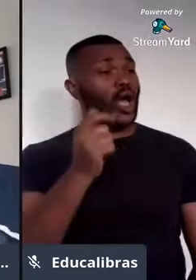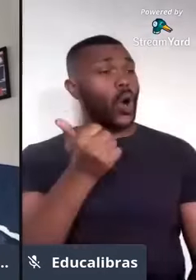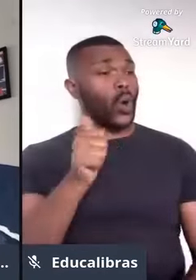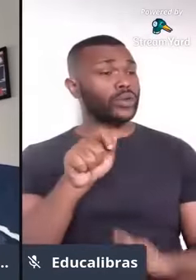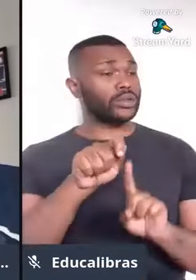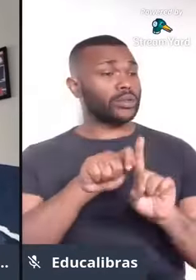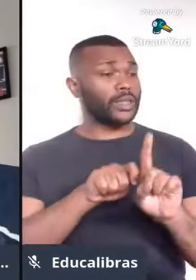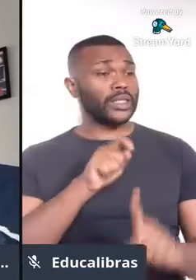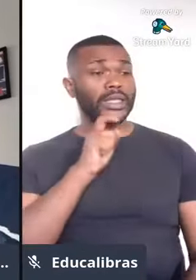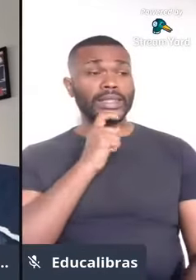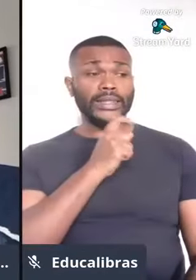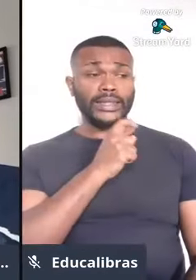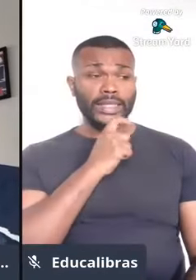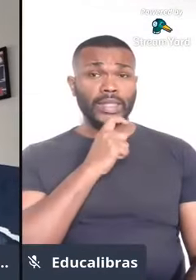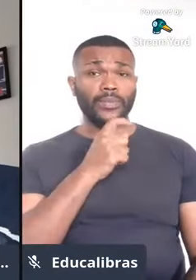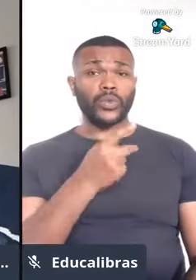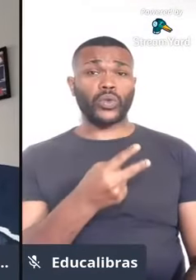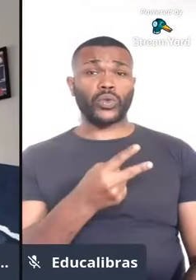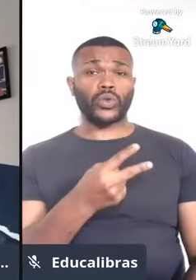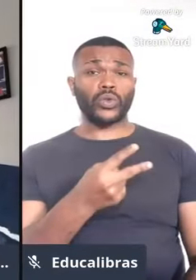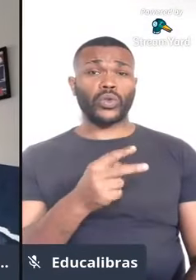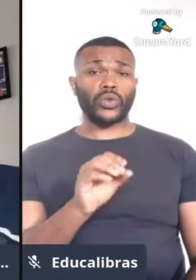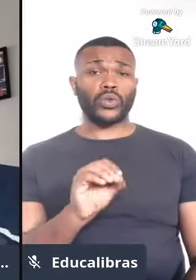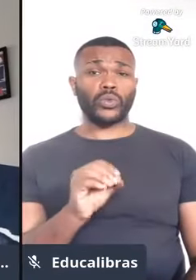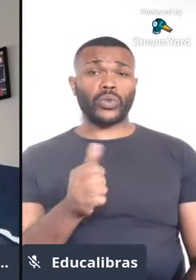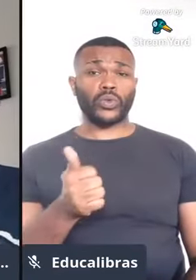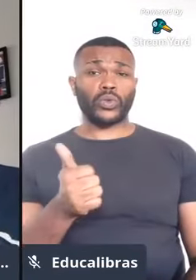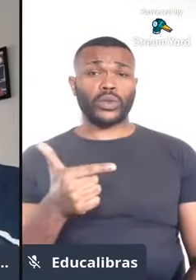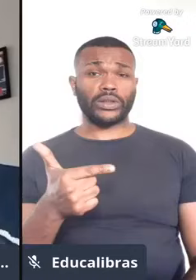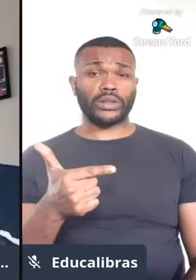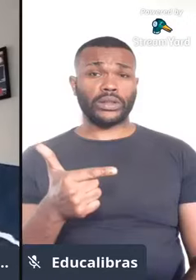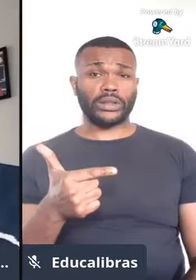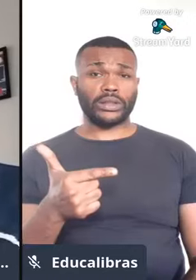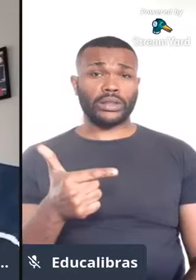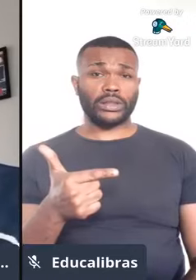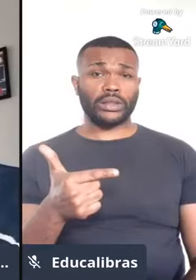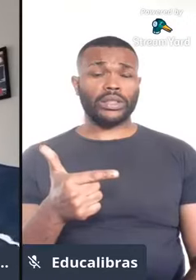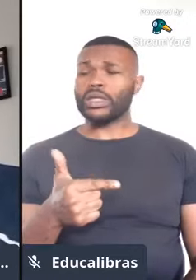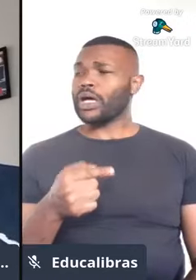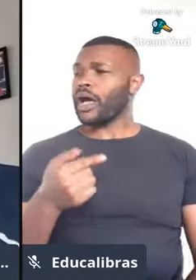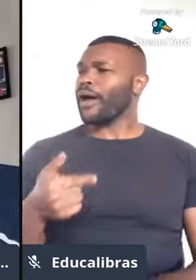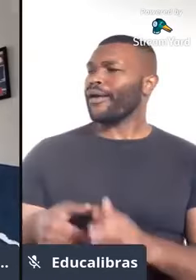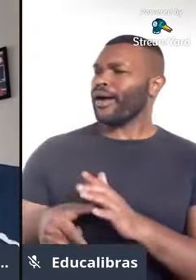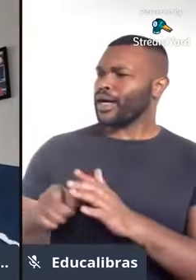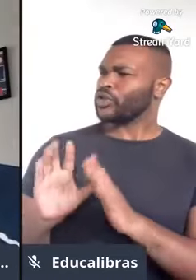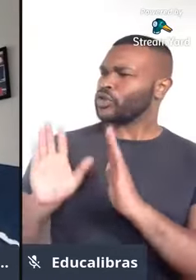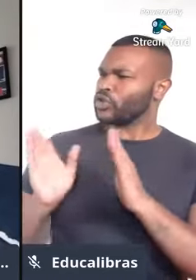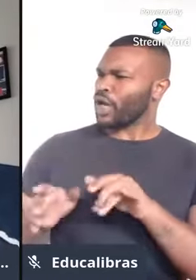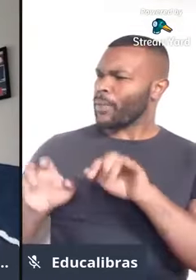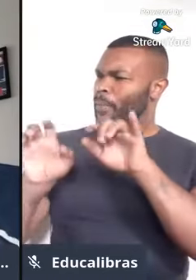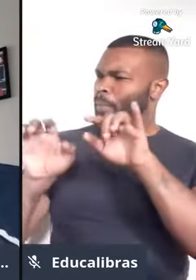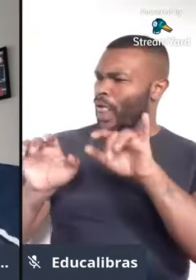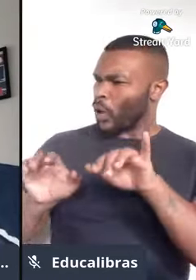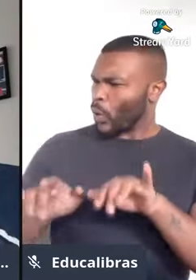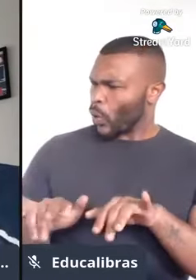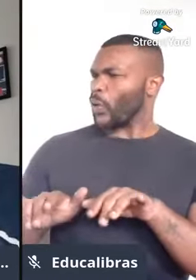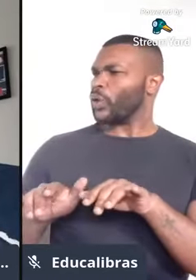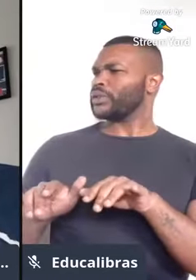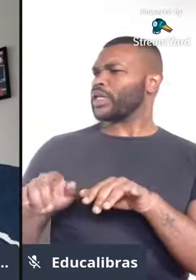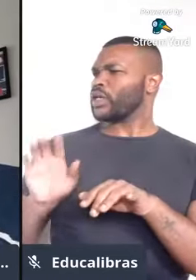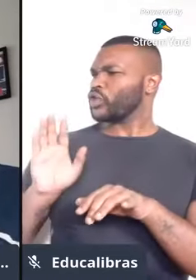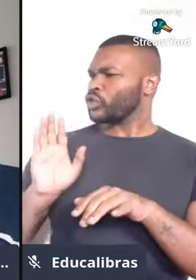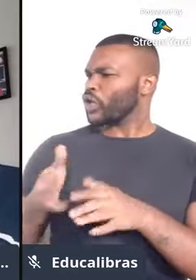setembro de 2012. 2012. Antes disso, você já escrevia alguma coisa? Você já estava